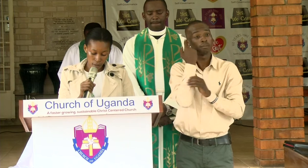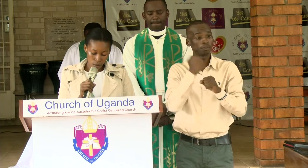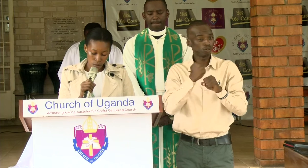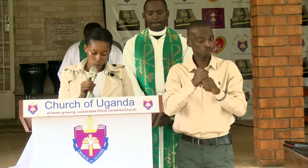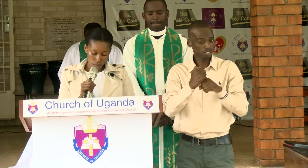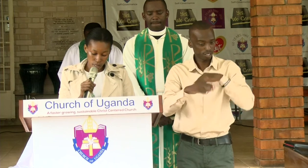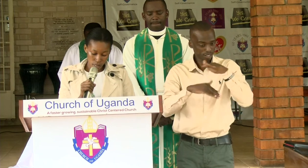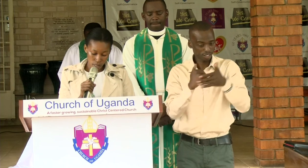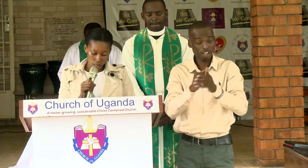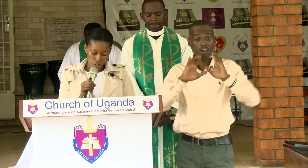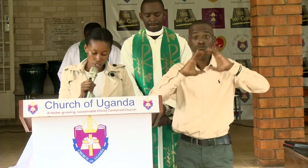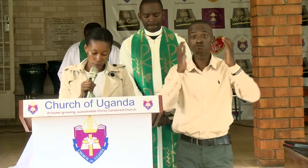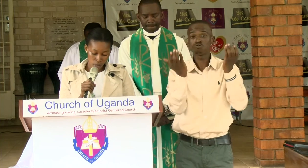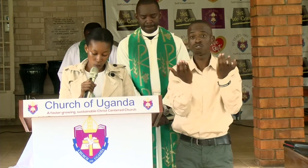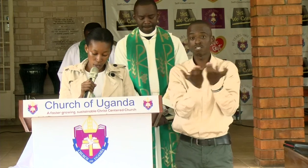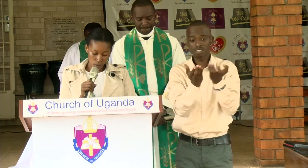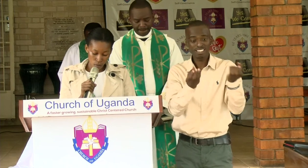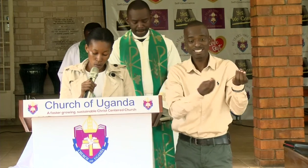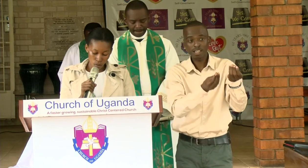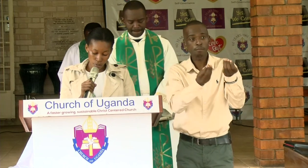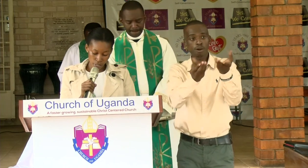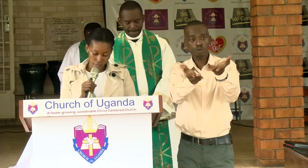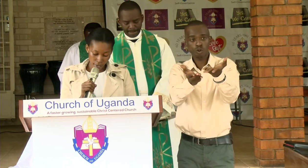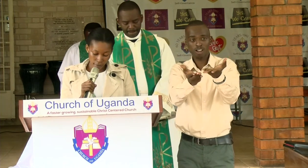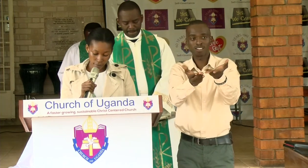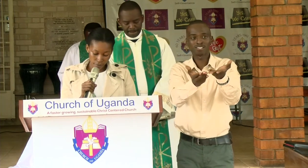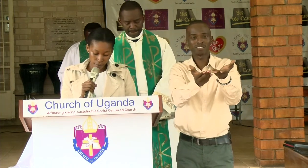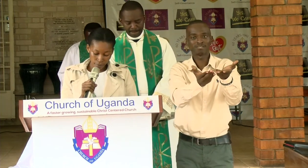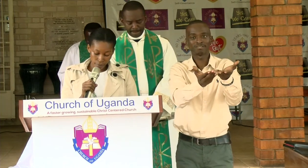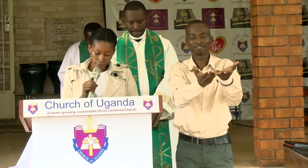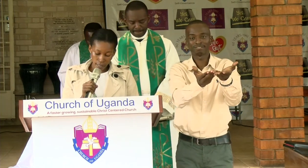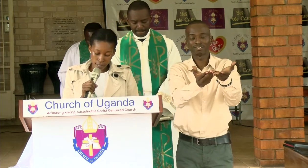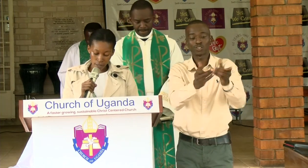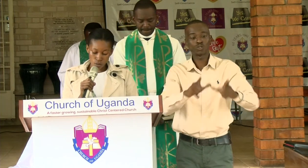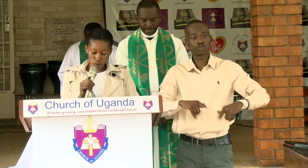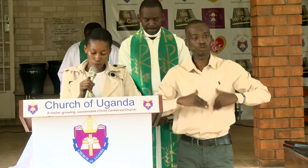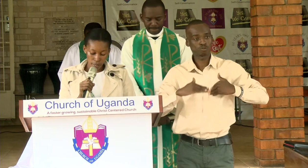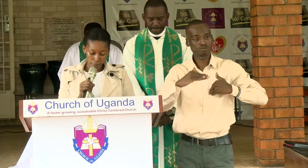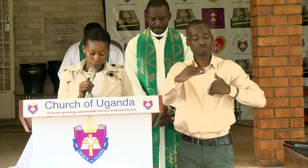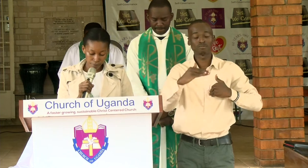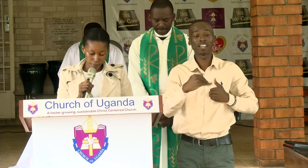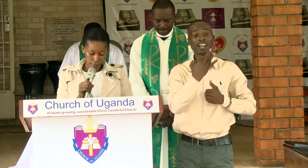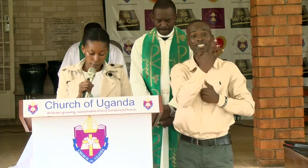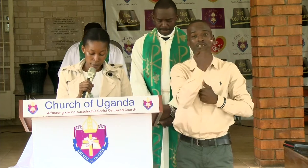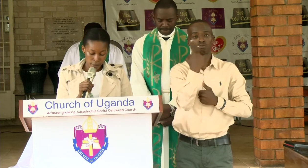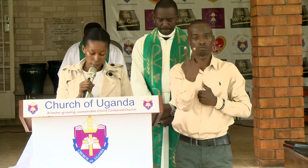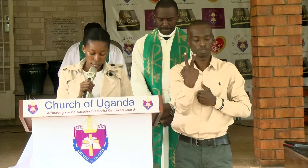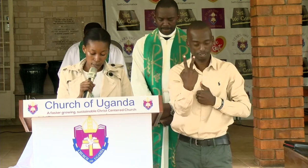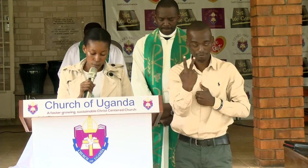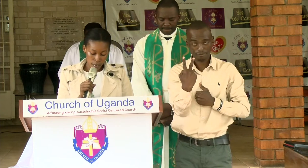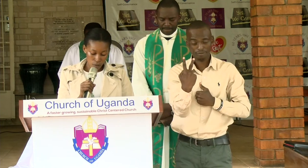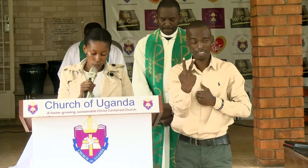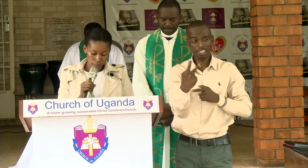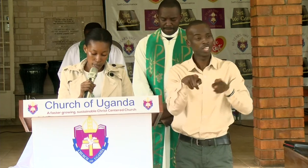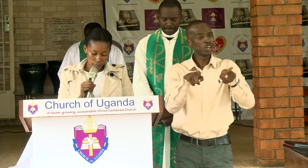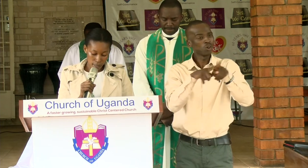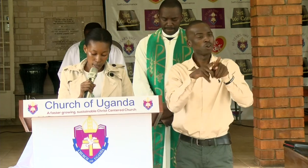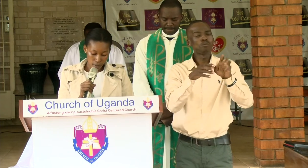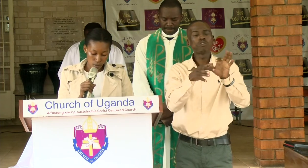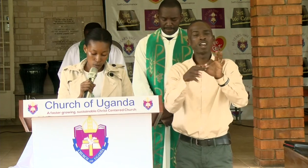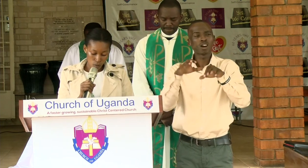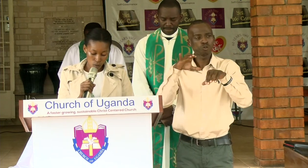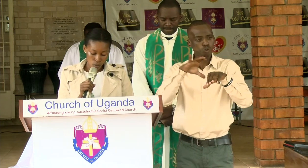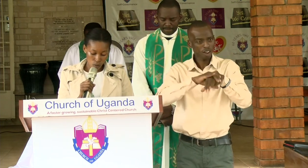babikolenga mu nsi gye mbawa okugirya. Asatu mu bbiri. Kale